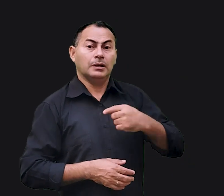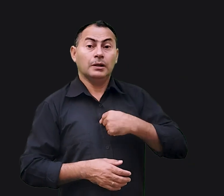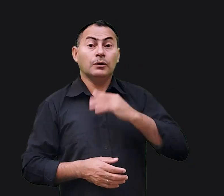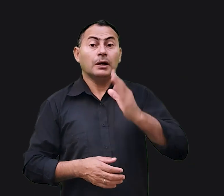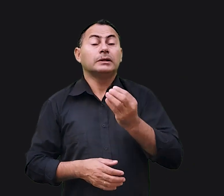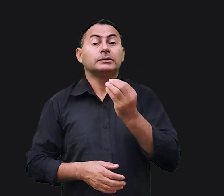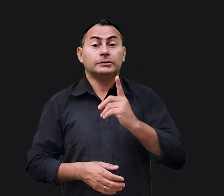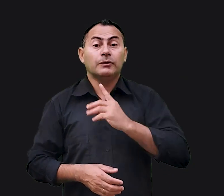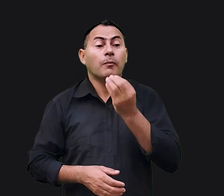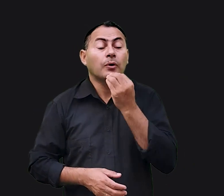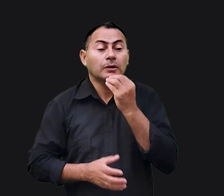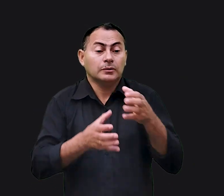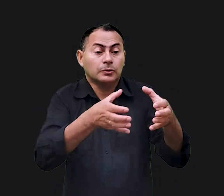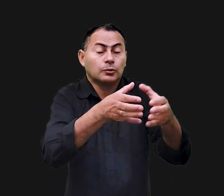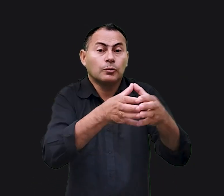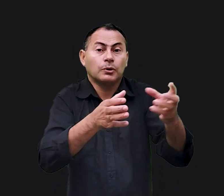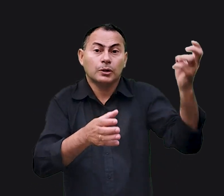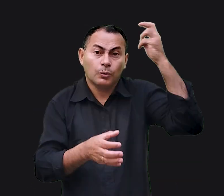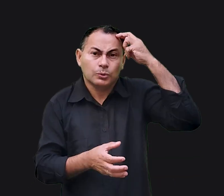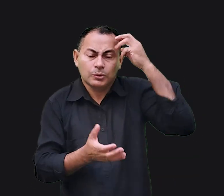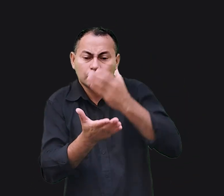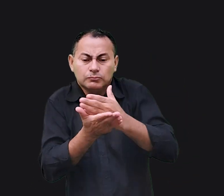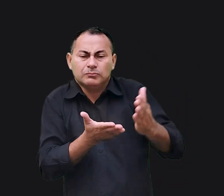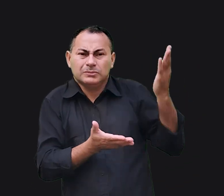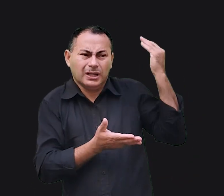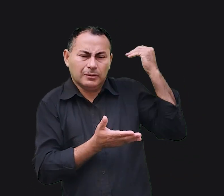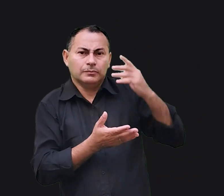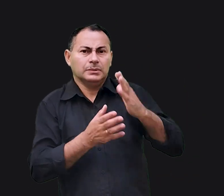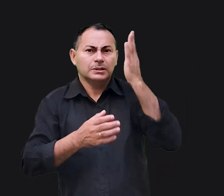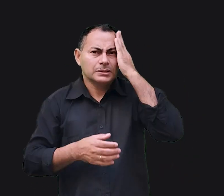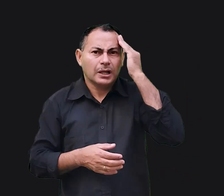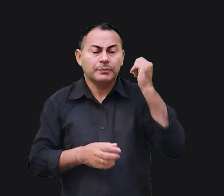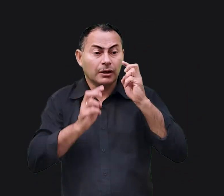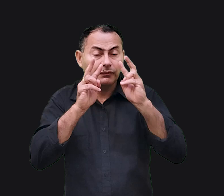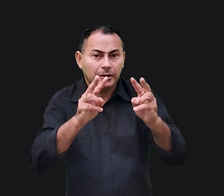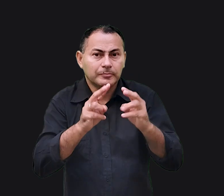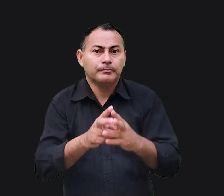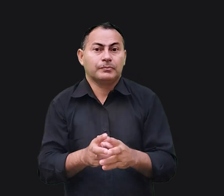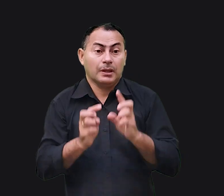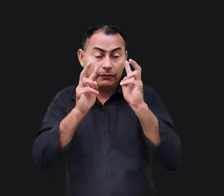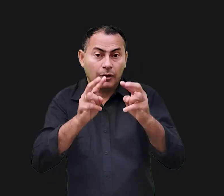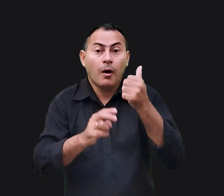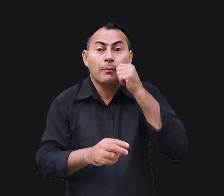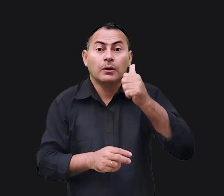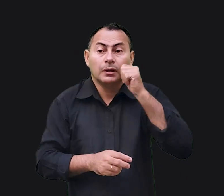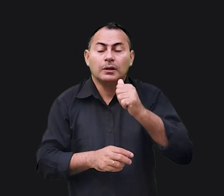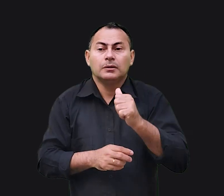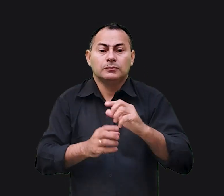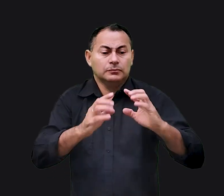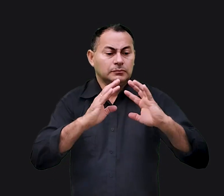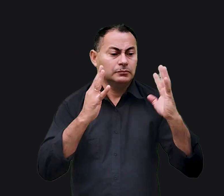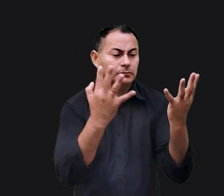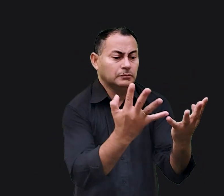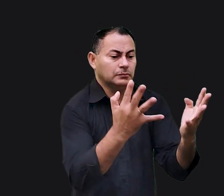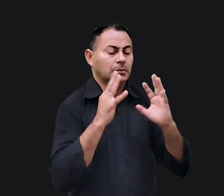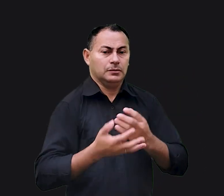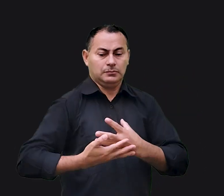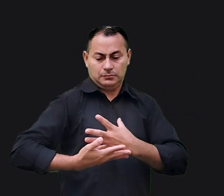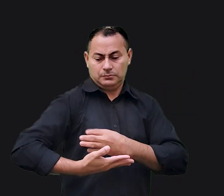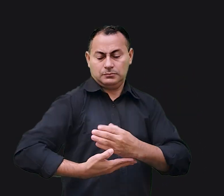oportunidade de visitar grupos e culturas primitivas. E sabe o que eu vi? Eu já vi uma mulher num chiqueiro amamentando o